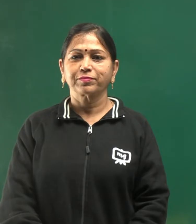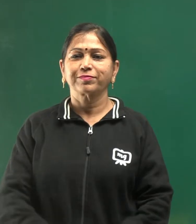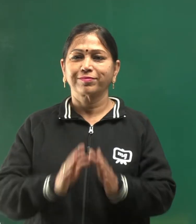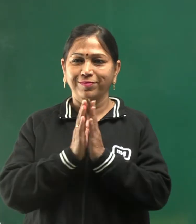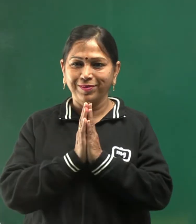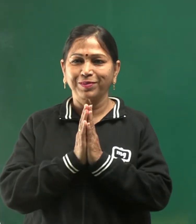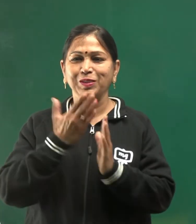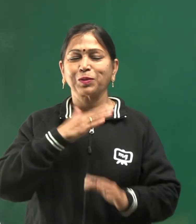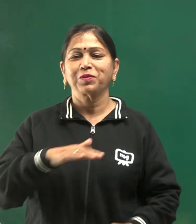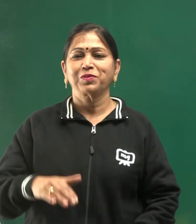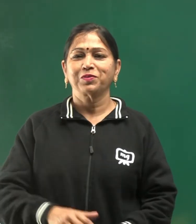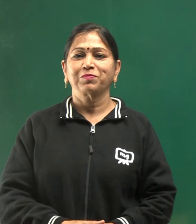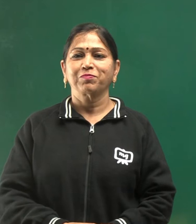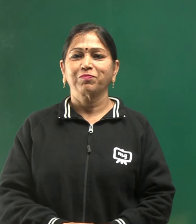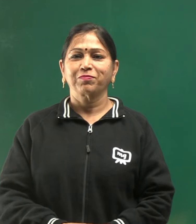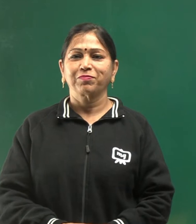नमस्ते बच्चों,